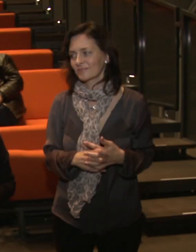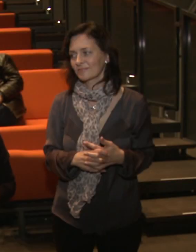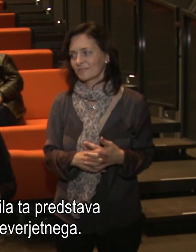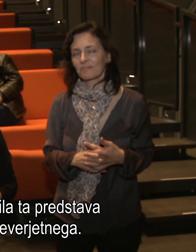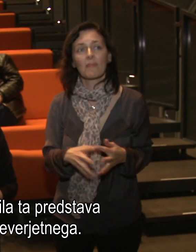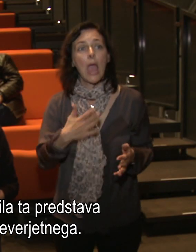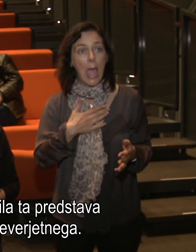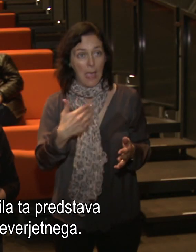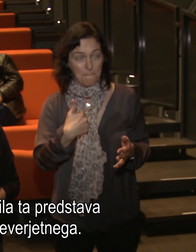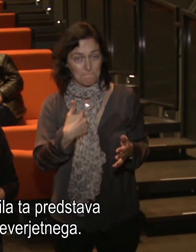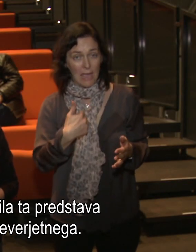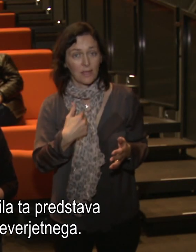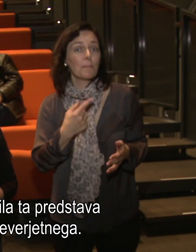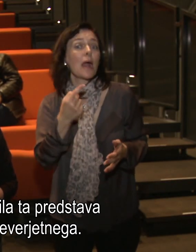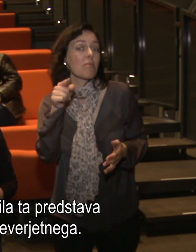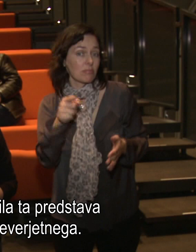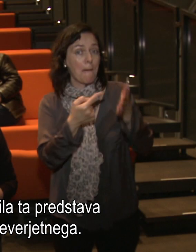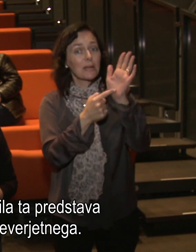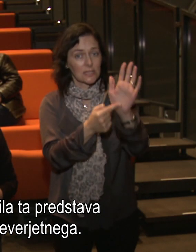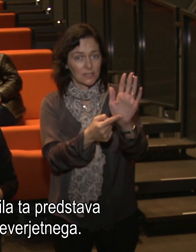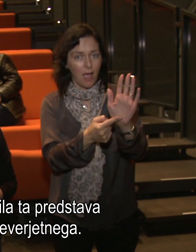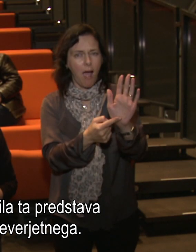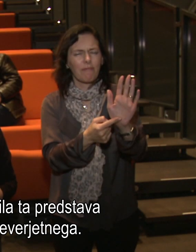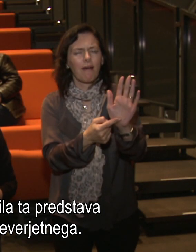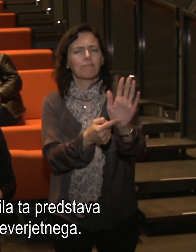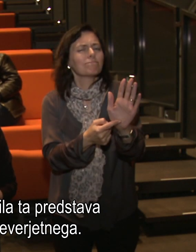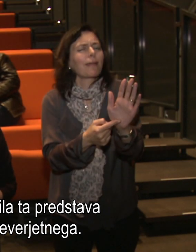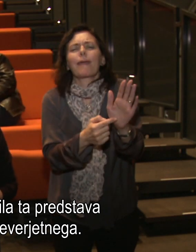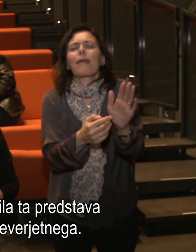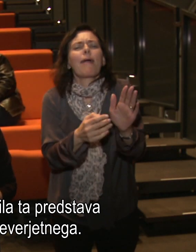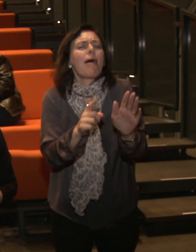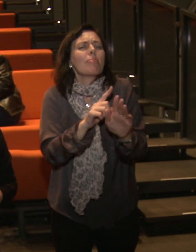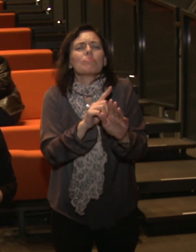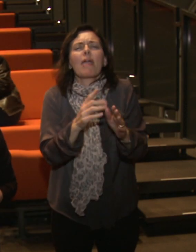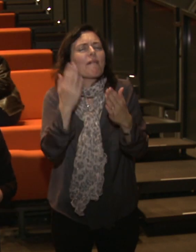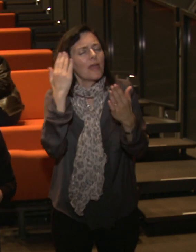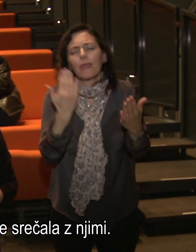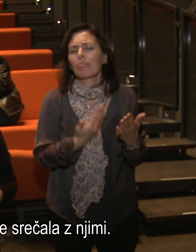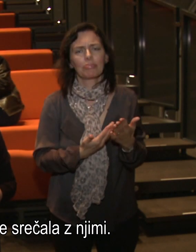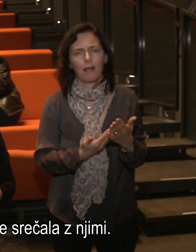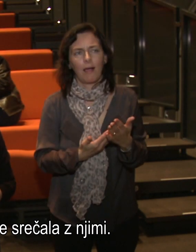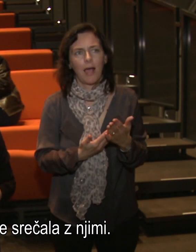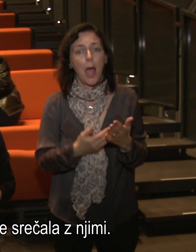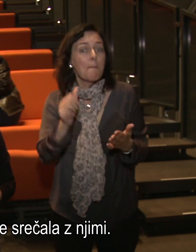Meni je bila ta predstava nekaj neverjetnega. Prvič sem se